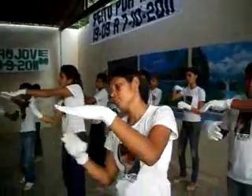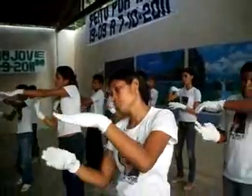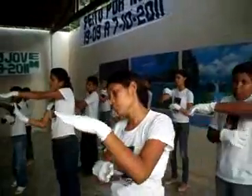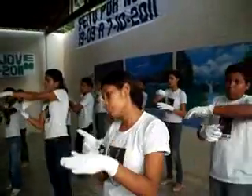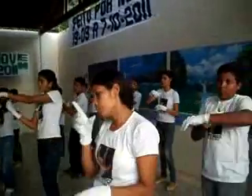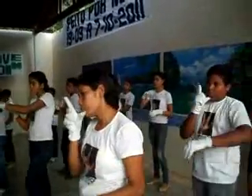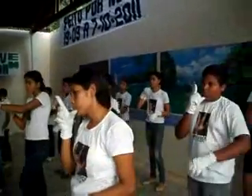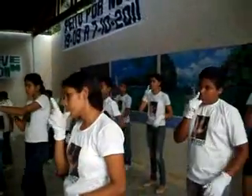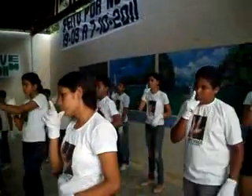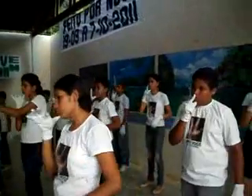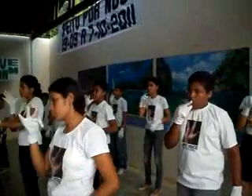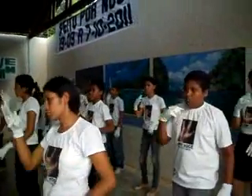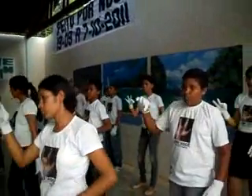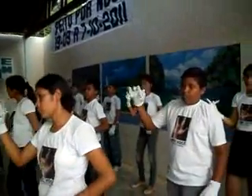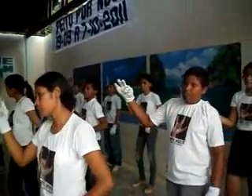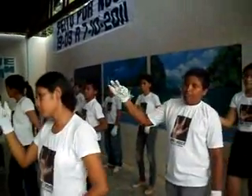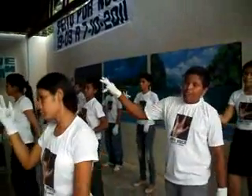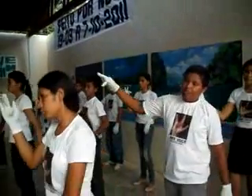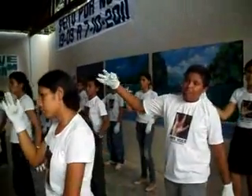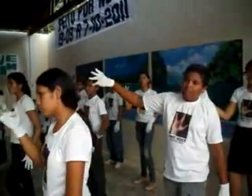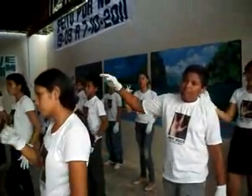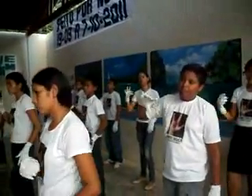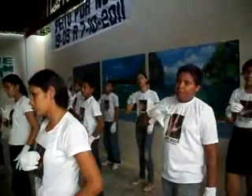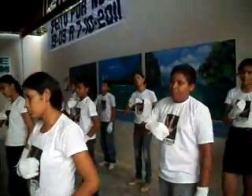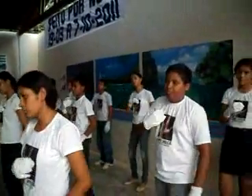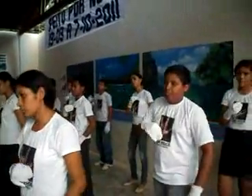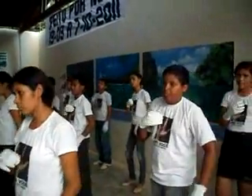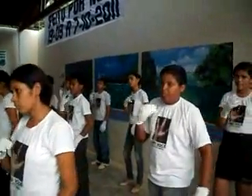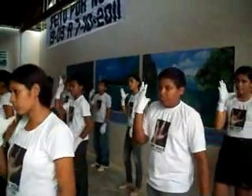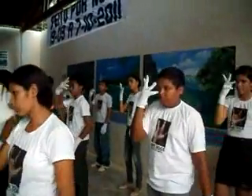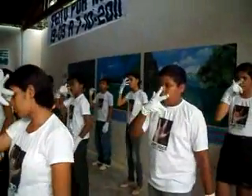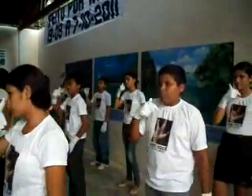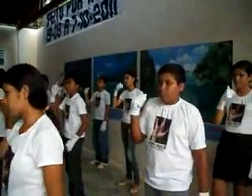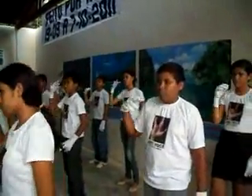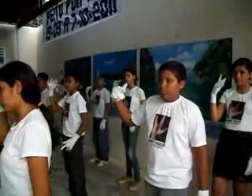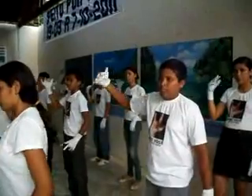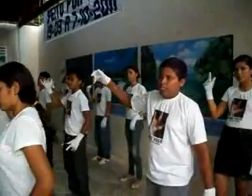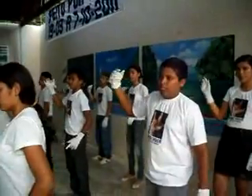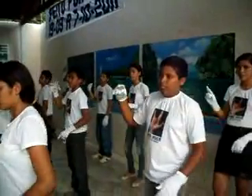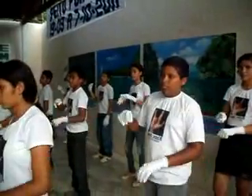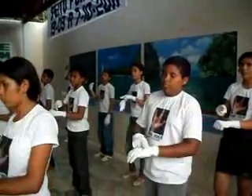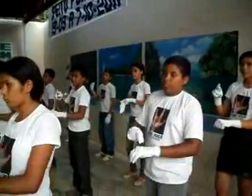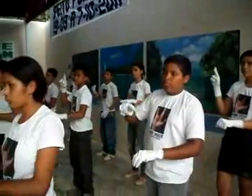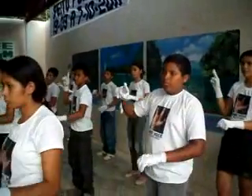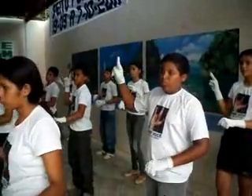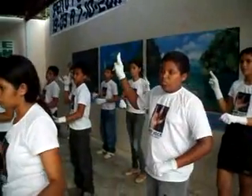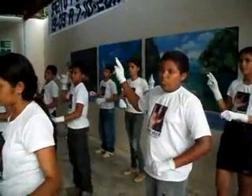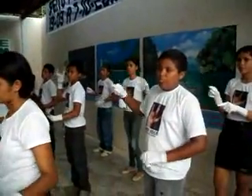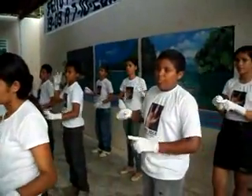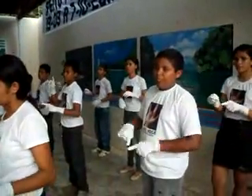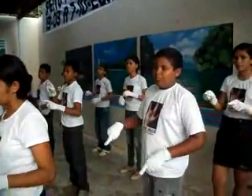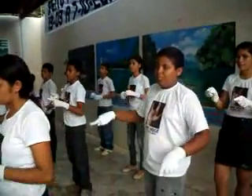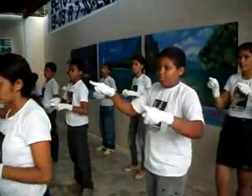dor Minha vida um sonho lindo se realizou Um presente enviado